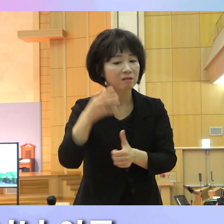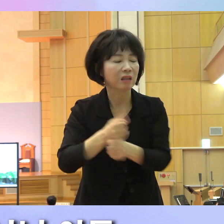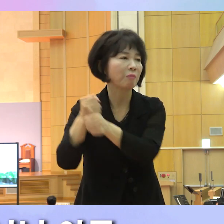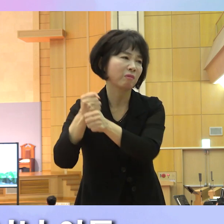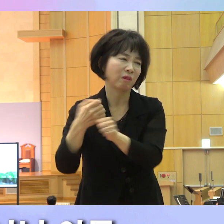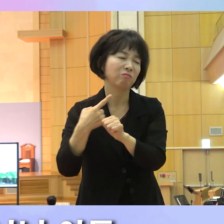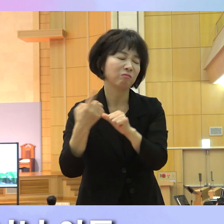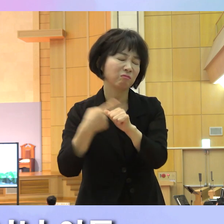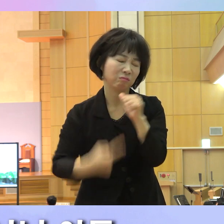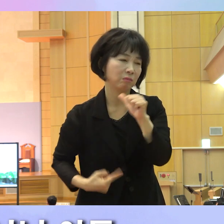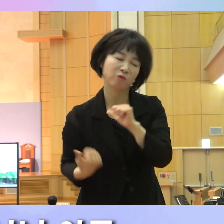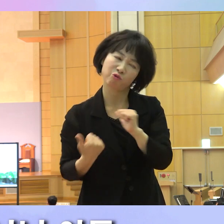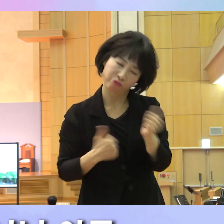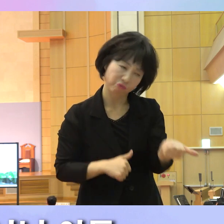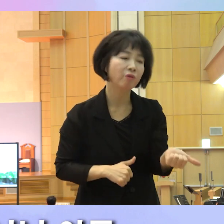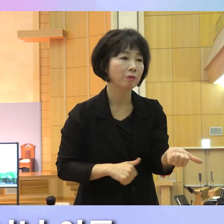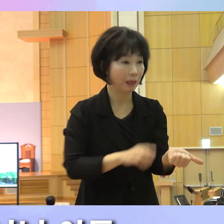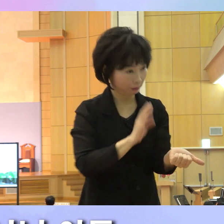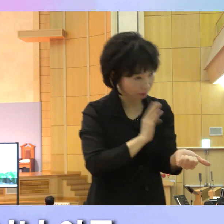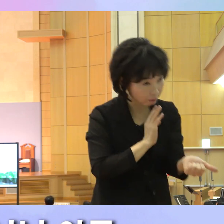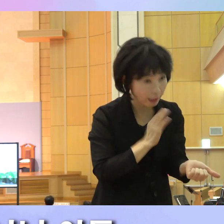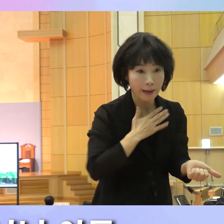예수님은 살아계신 하나님의 아들이야.